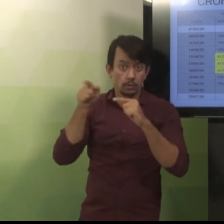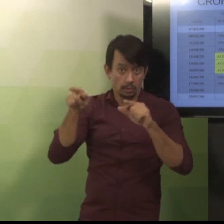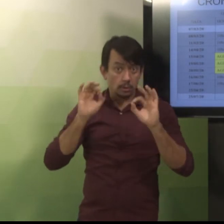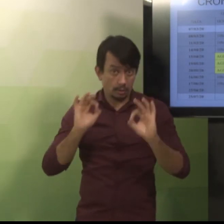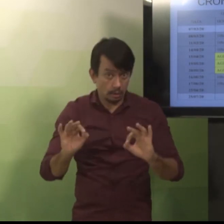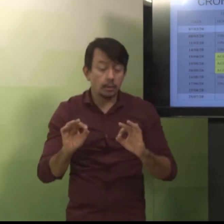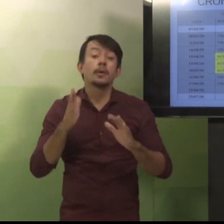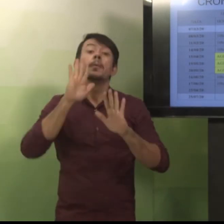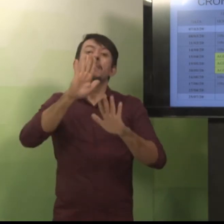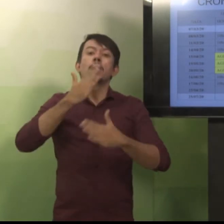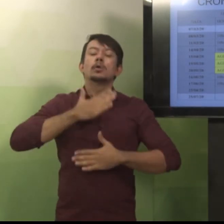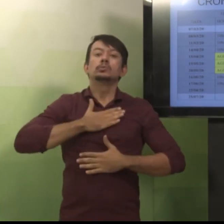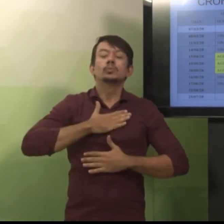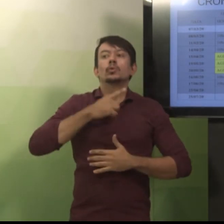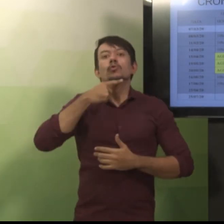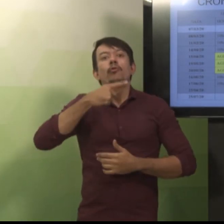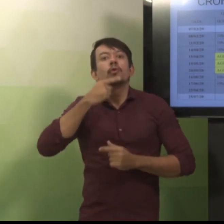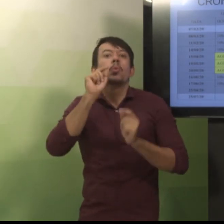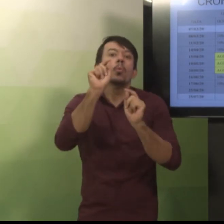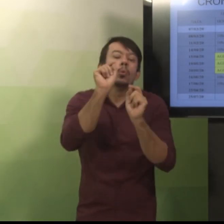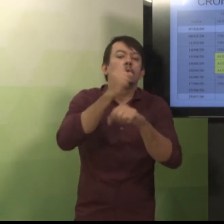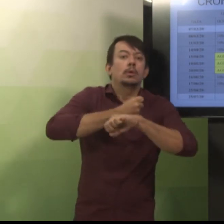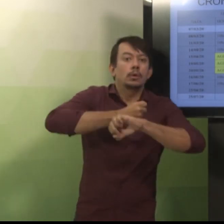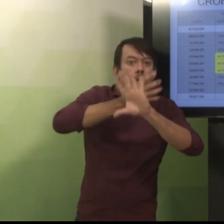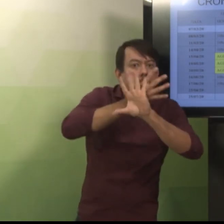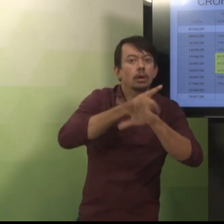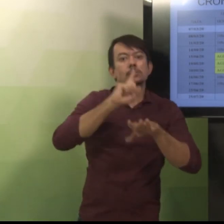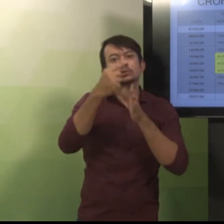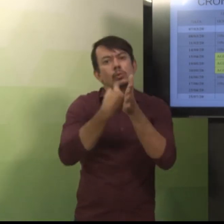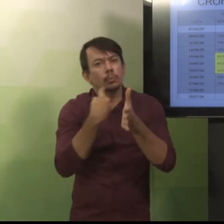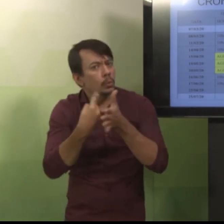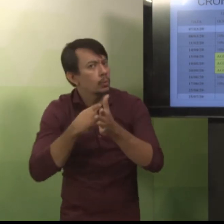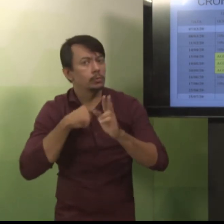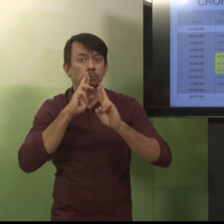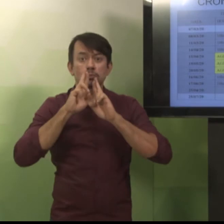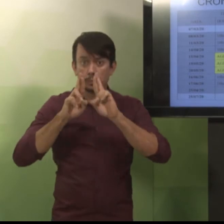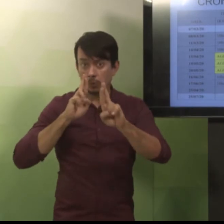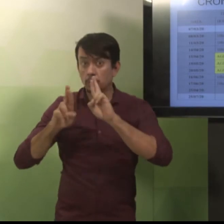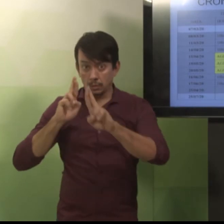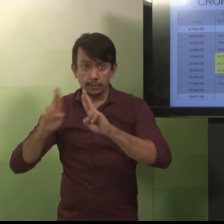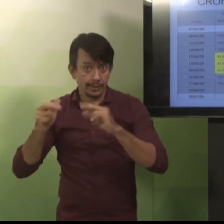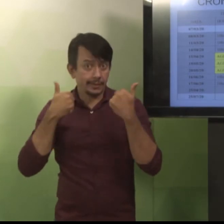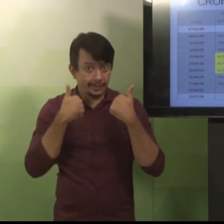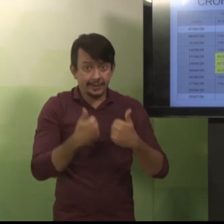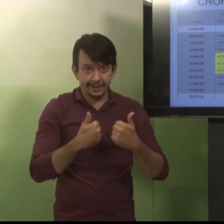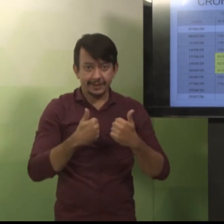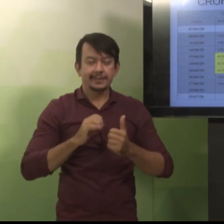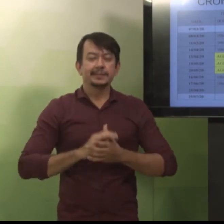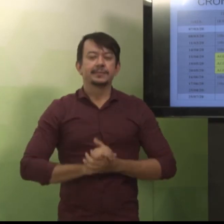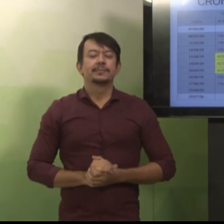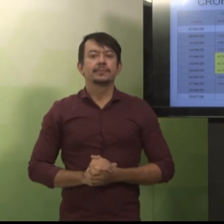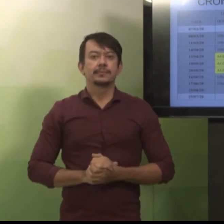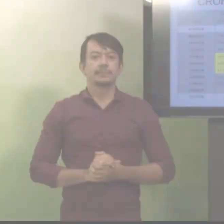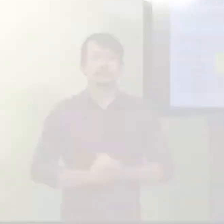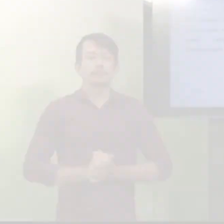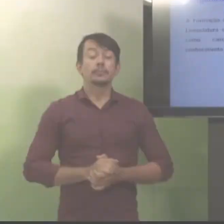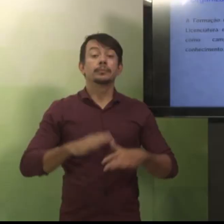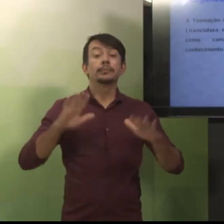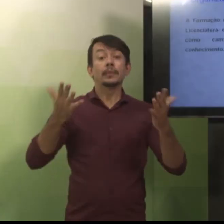ok? Mas, caso tenham dúvidas, faremos videochamadas onde vocês poderão me perguntar e eu vou responder, ok?